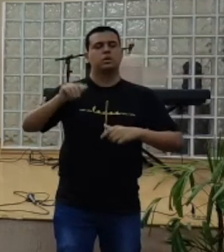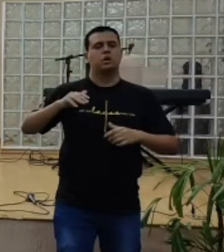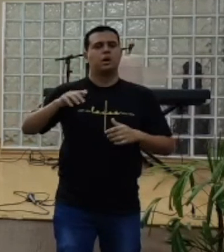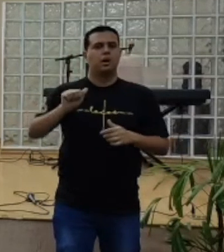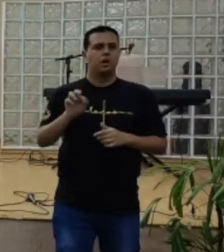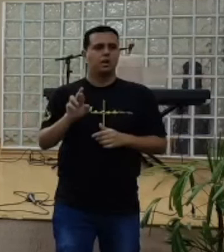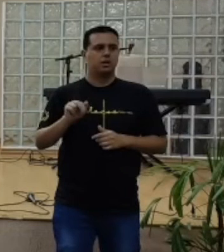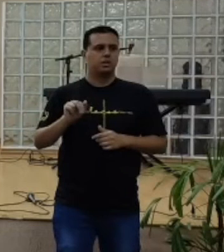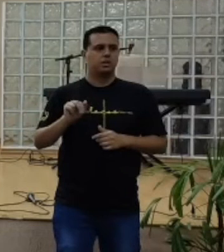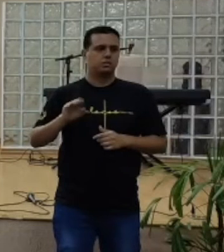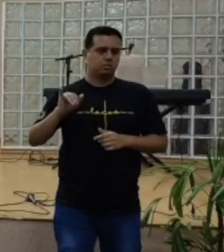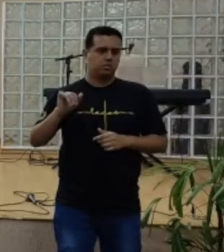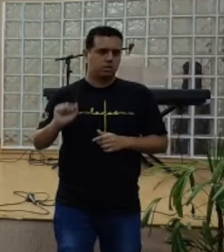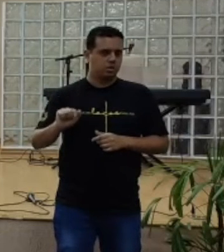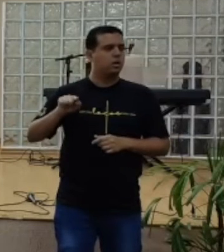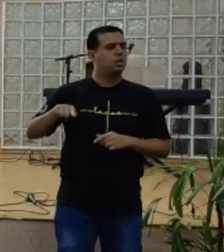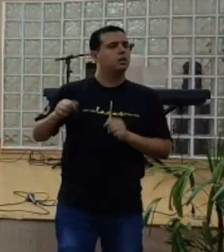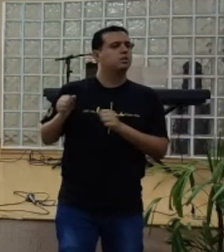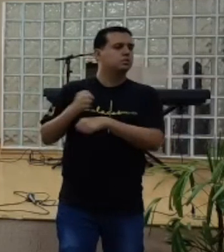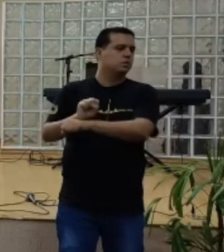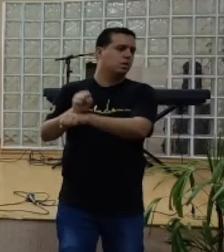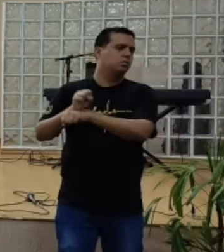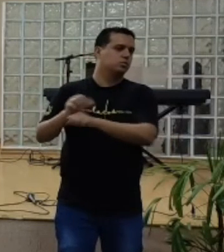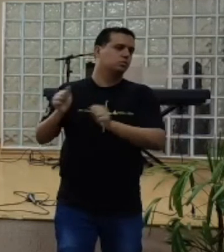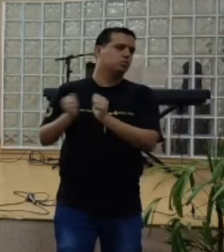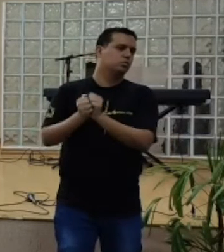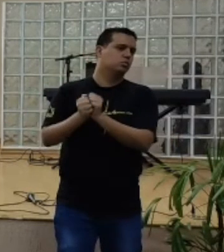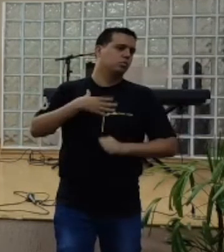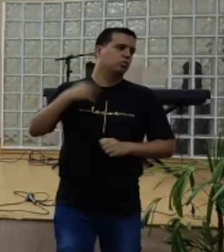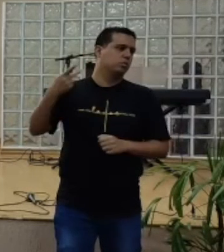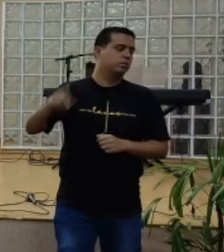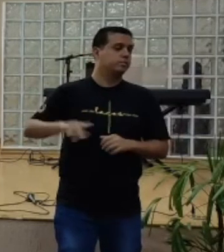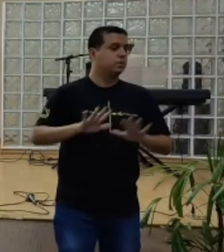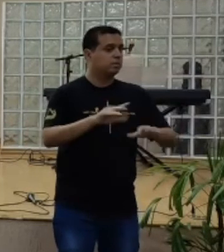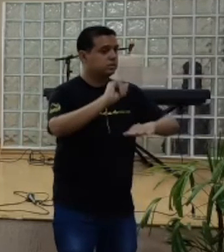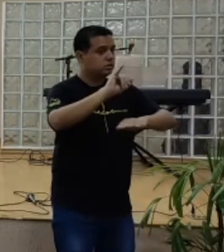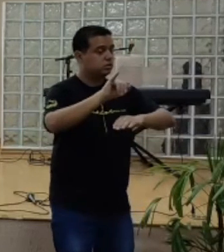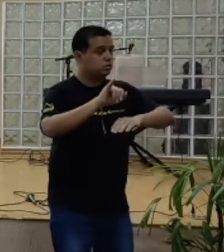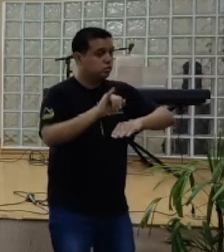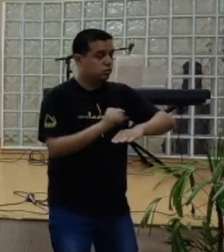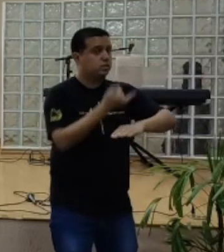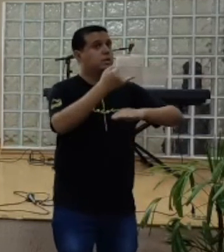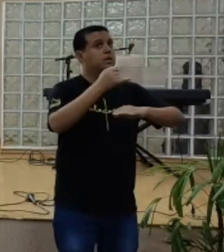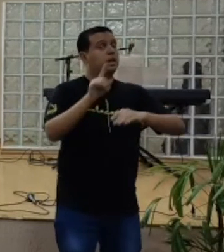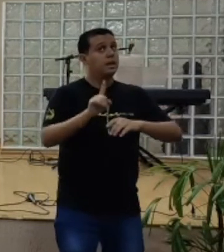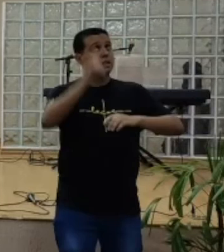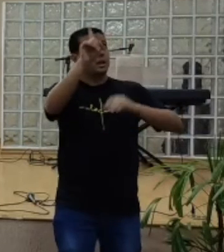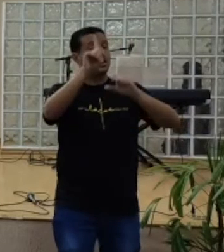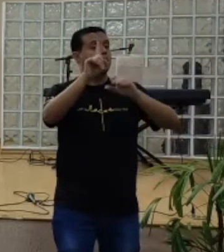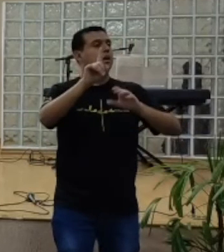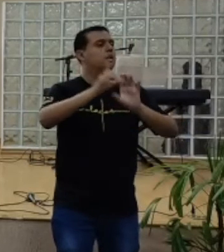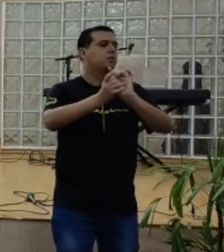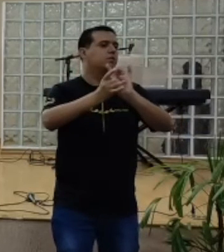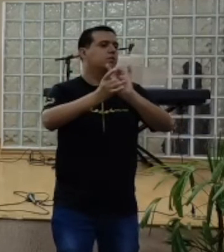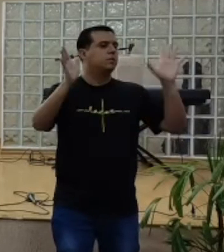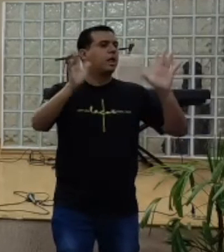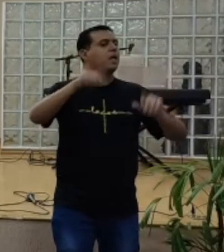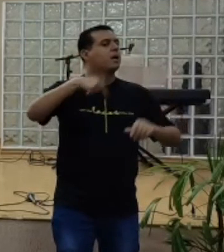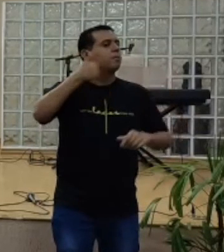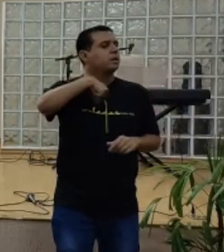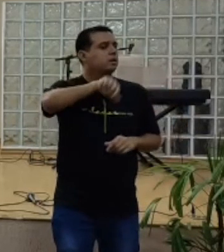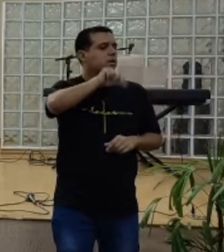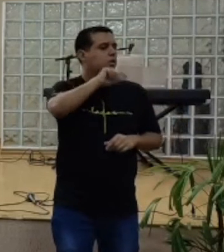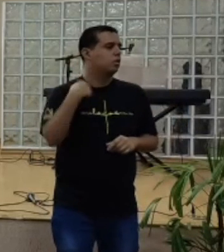está em escravidão com seus filhos. Mas a Jerusalém lá de cima é livre. Ela é a nossa mãe, porque